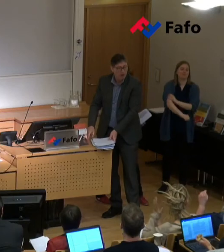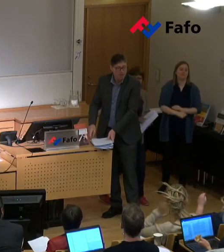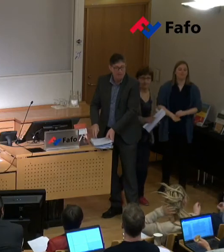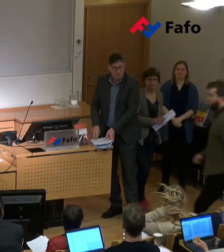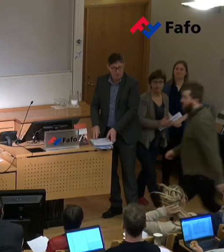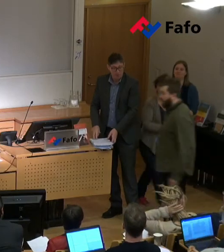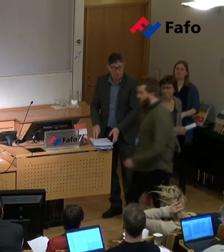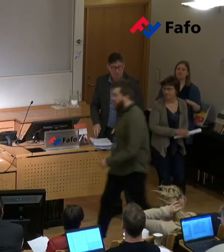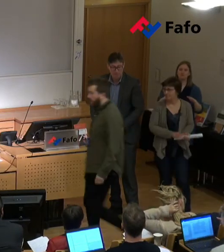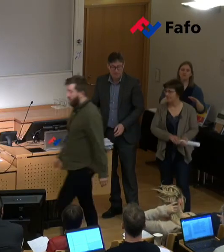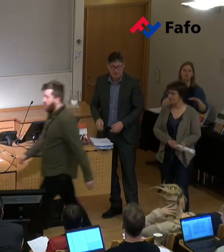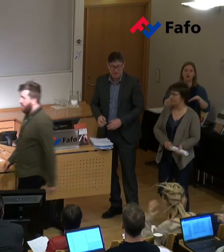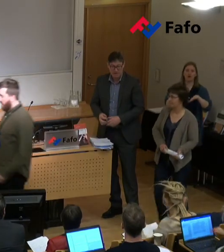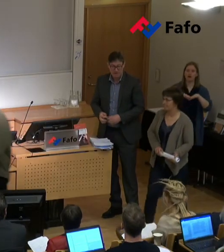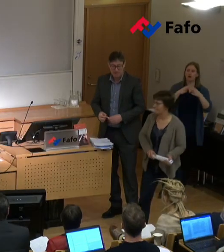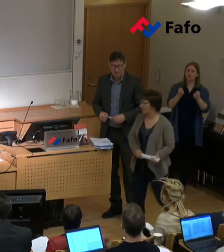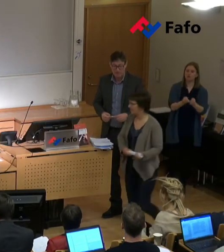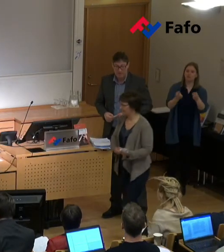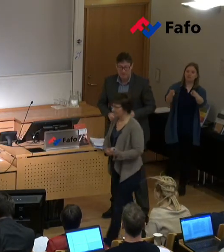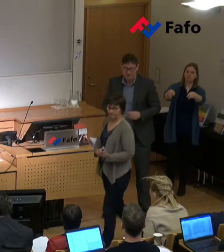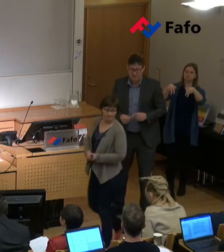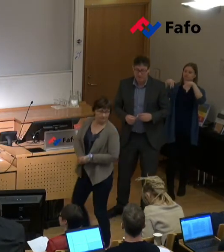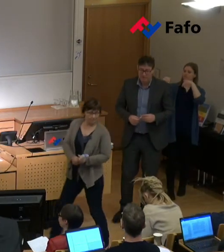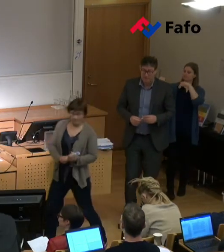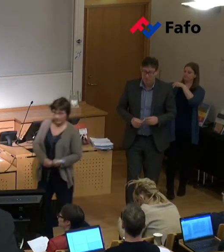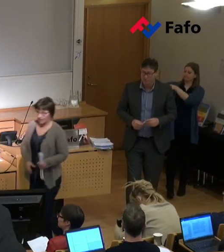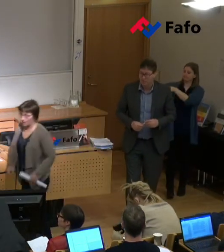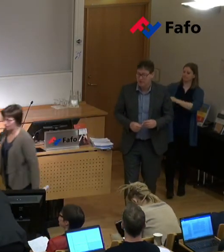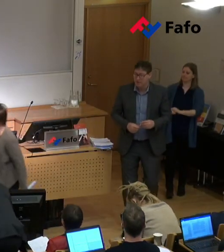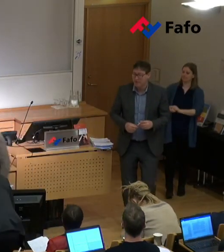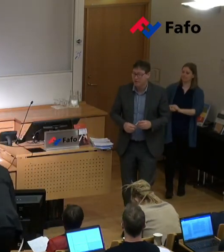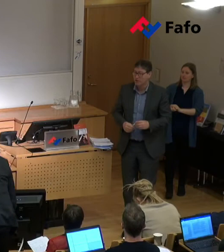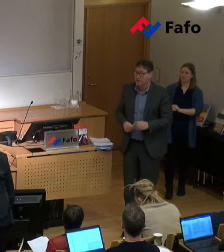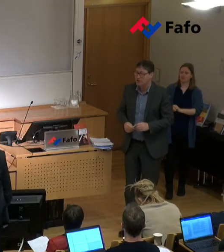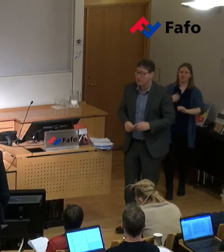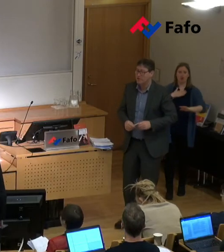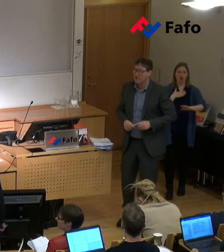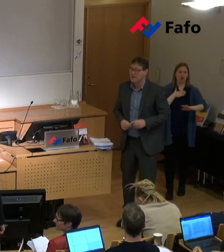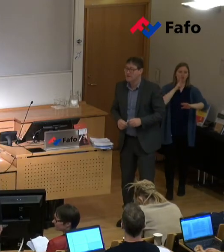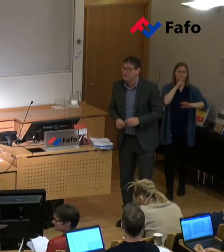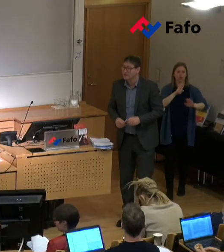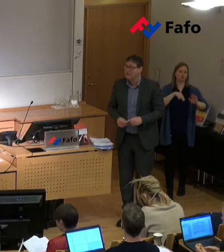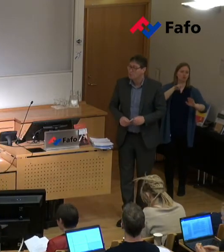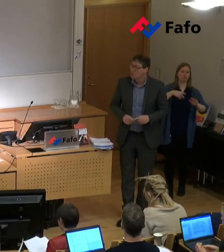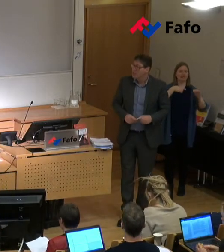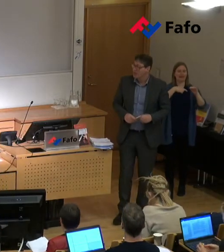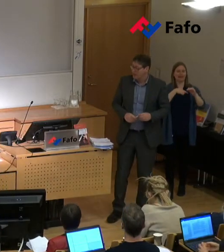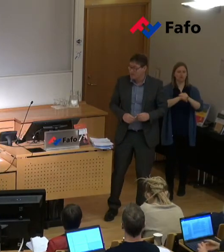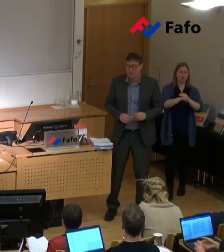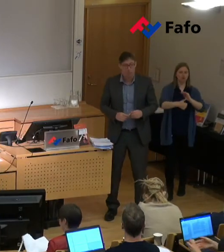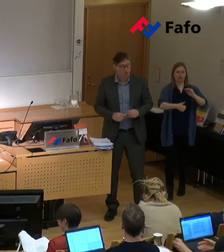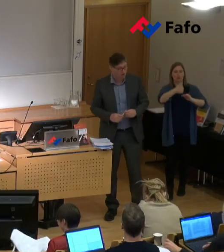Takk for det. Jeg tror alle sammen opp. Og så skal vi sette en ny norsk innendørsrekord I